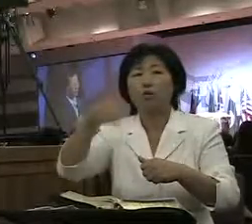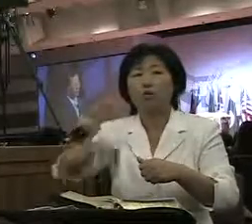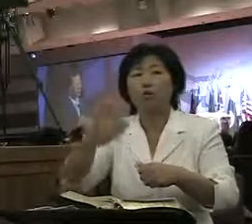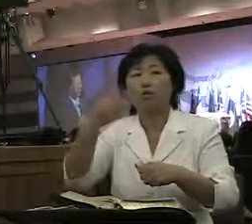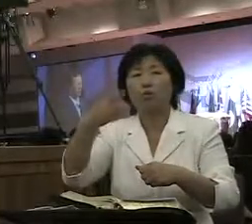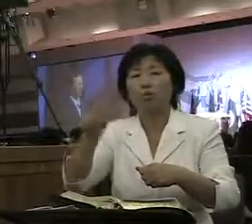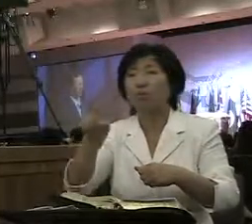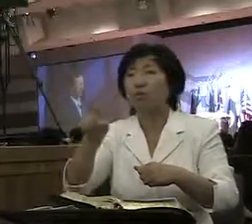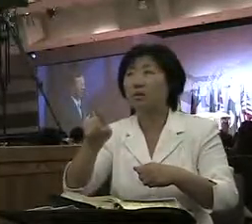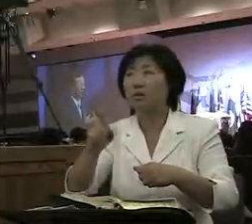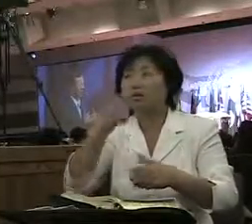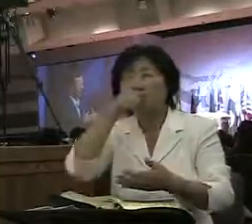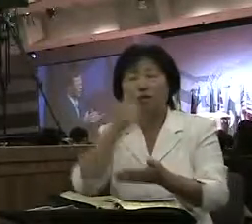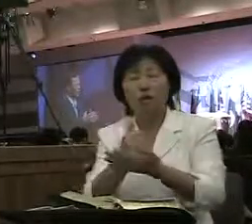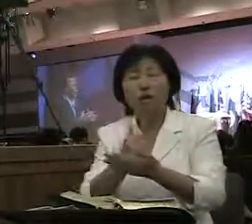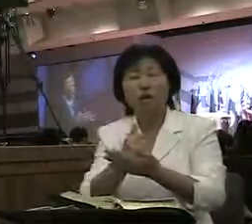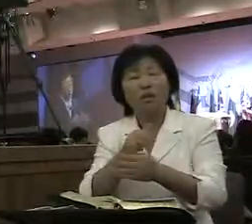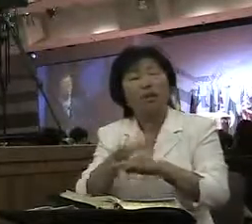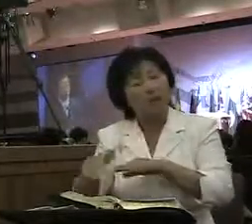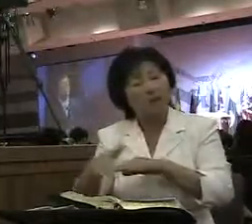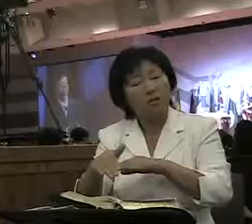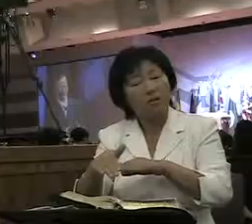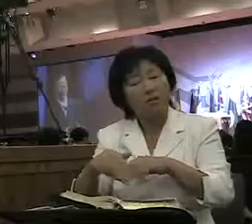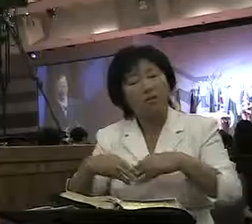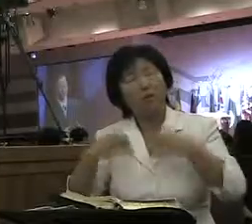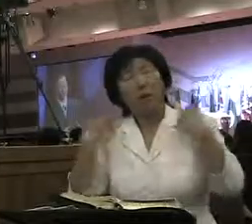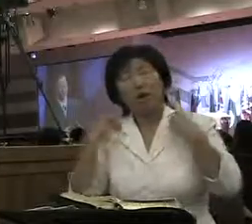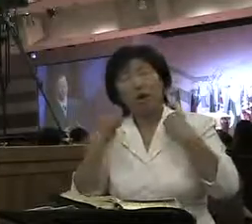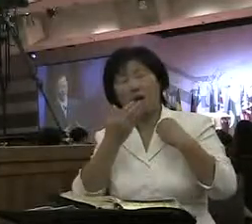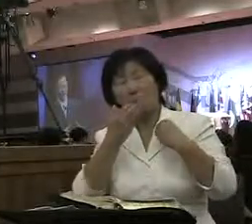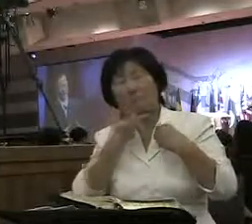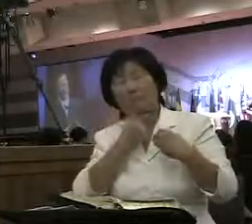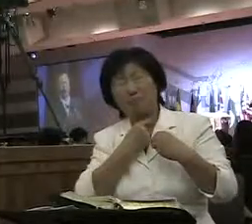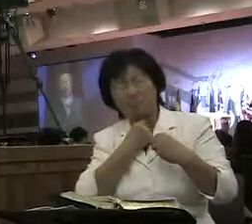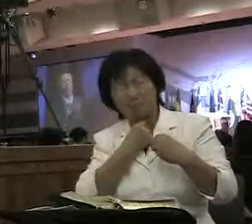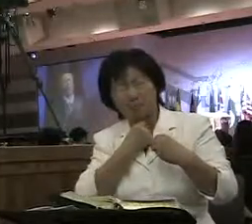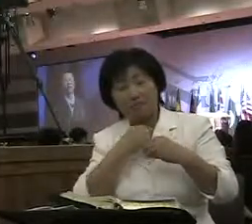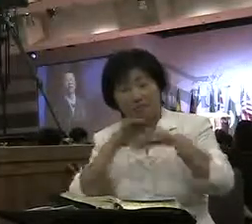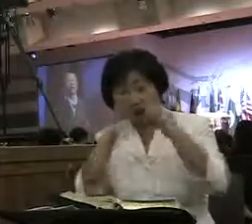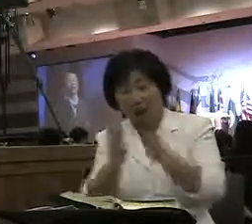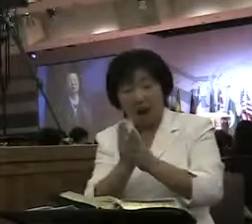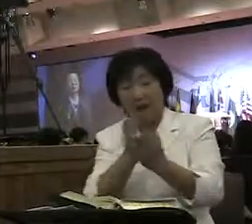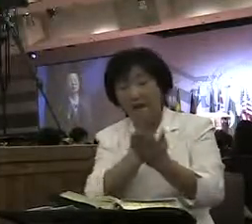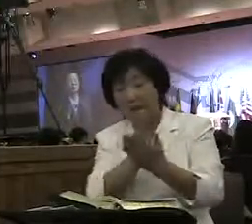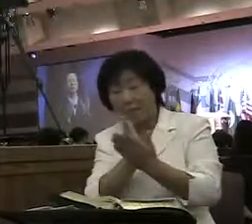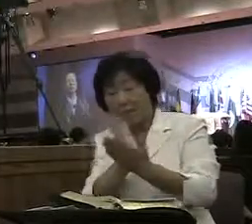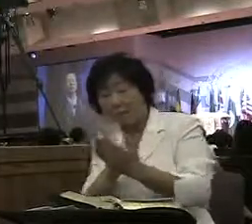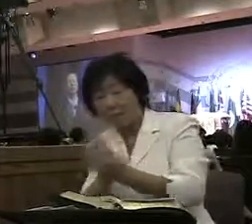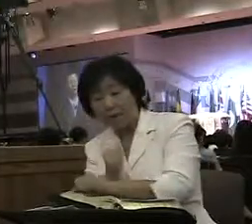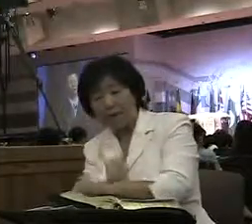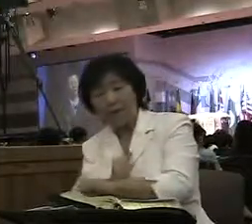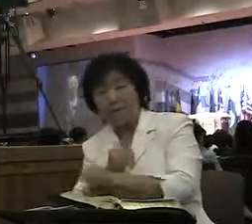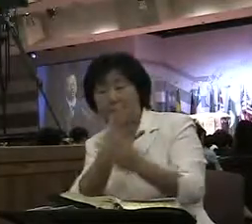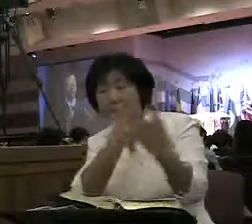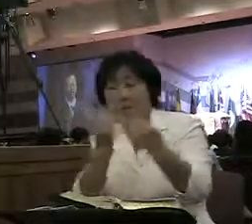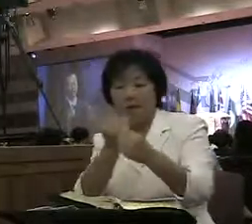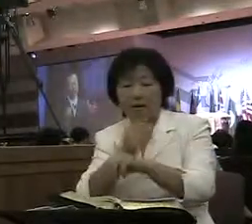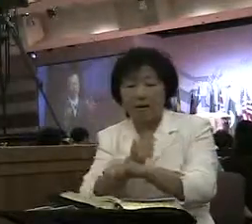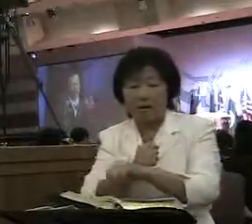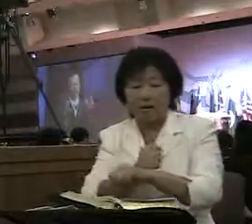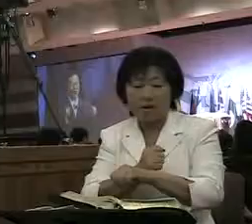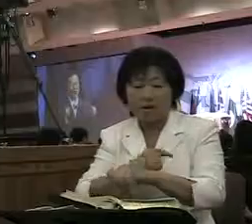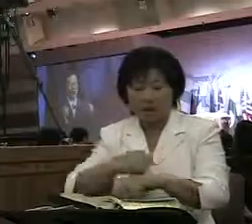죄의식에서부터 벗어나기 위하여 정말 할 수 있는 일을 다 했습니다. 그는 아무리 많은 것을 아무리 많이 금식하고 아무리